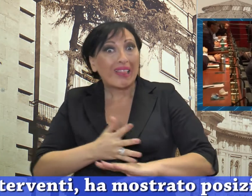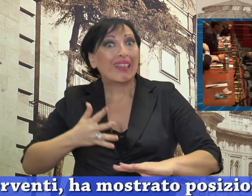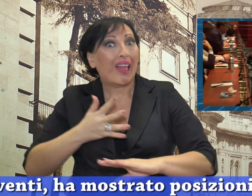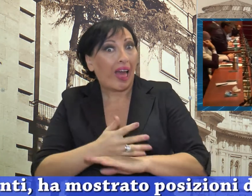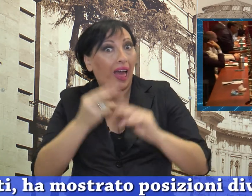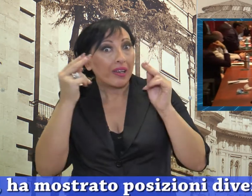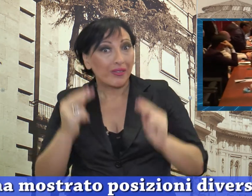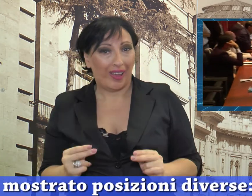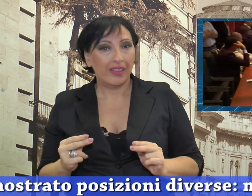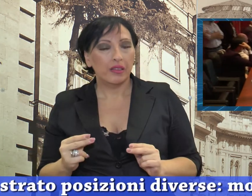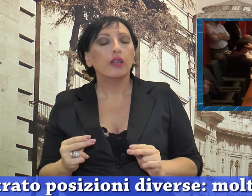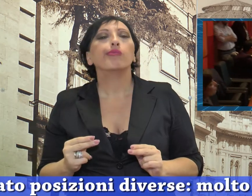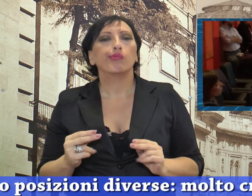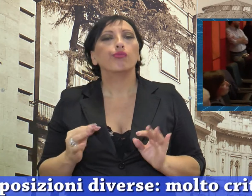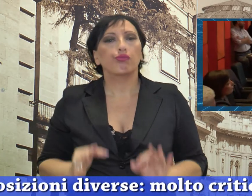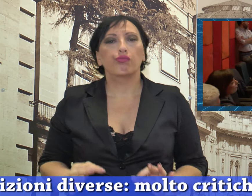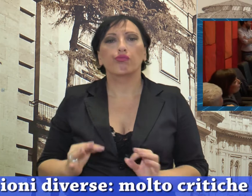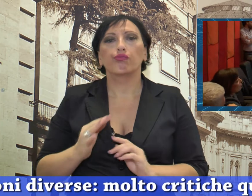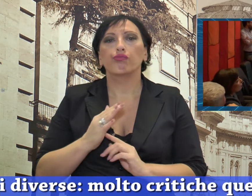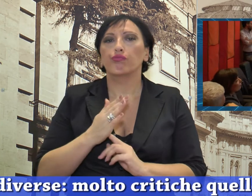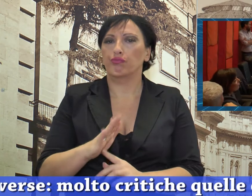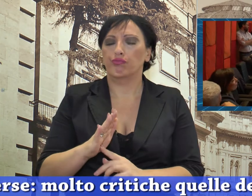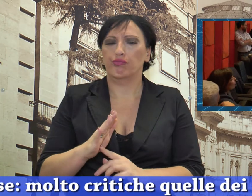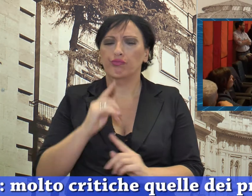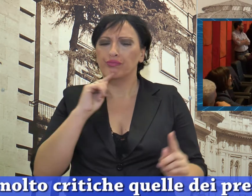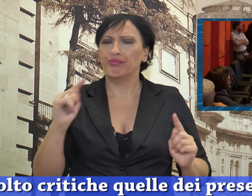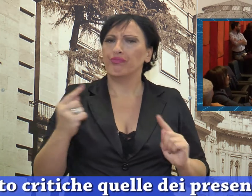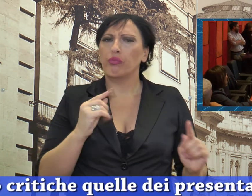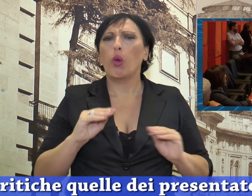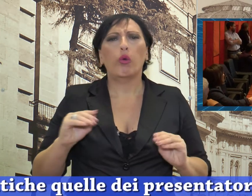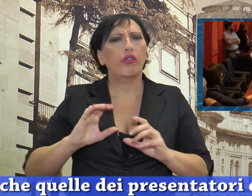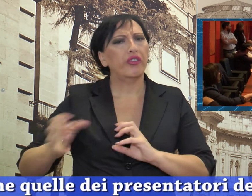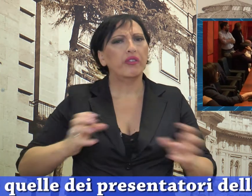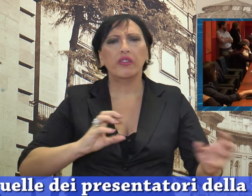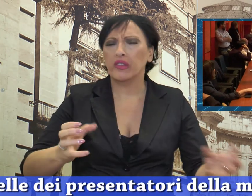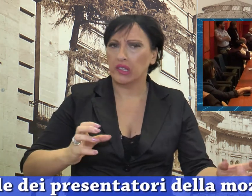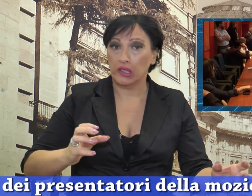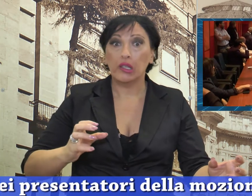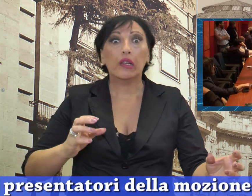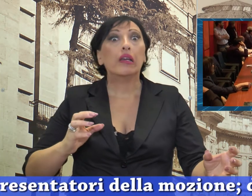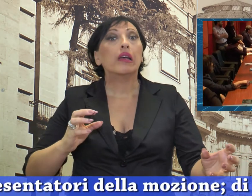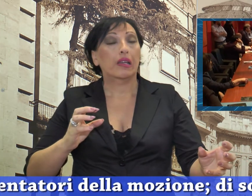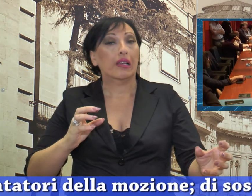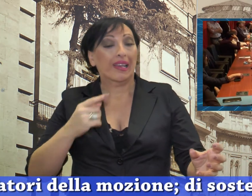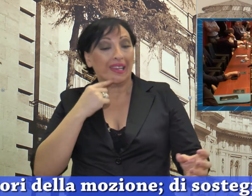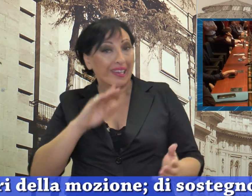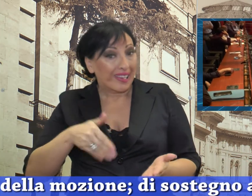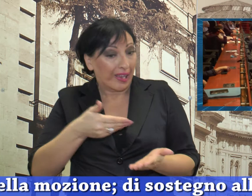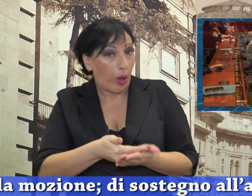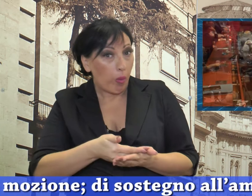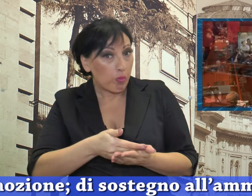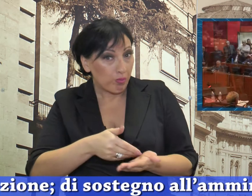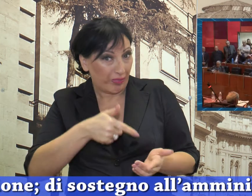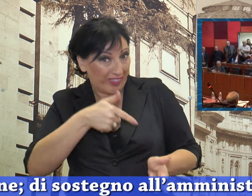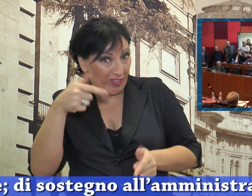interventi, ha mostrato posizioni diverse. Molto critiche quelle dei presentatori della